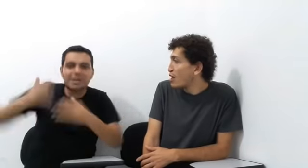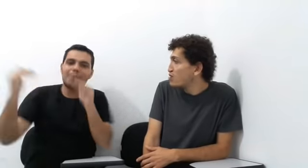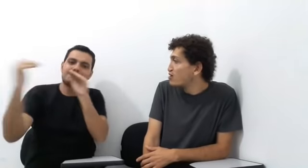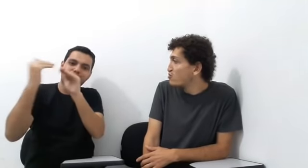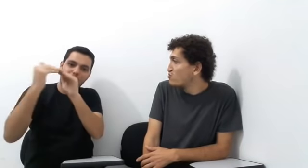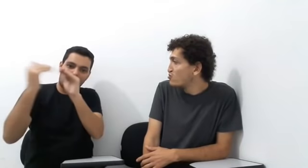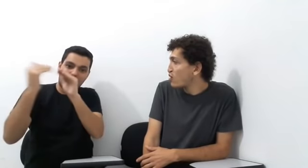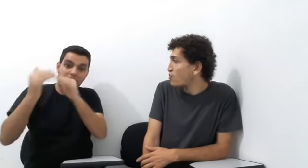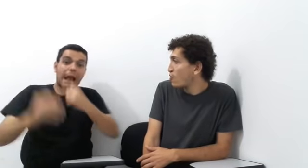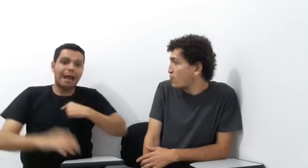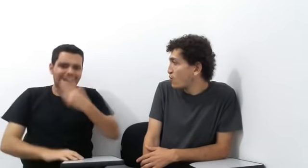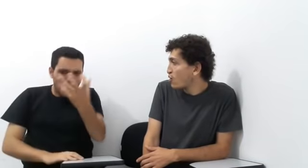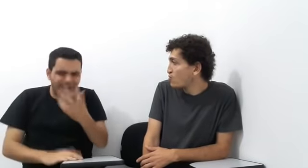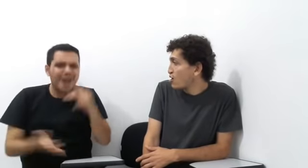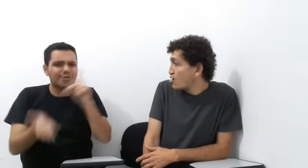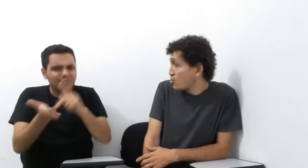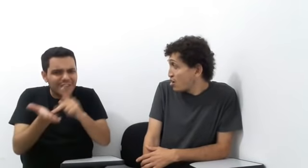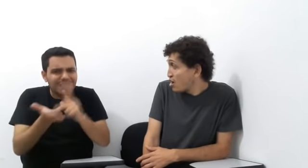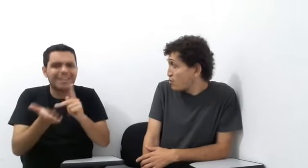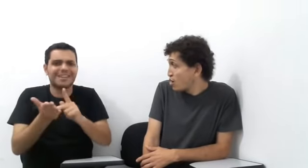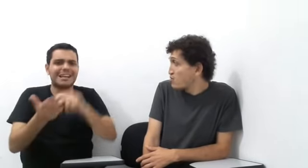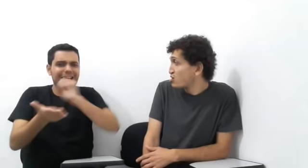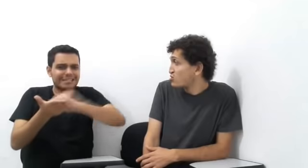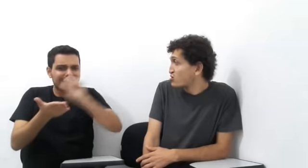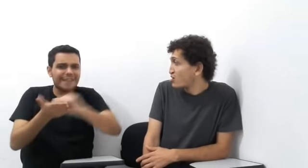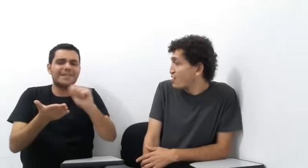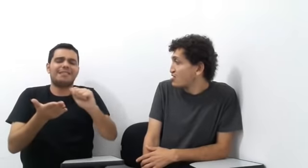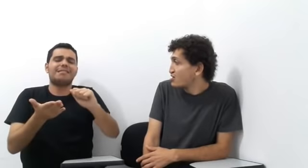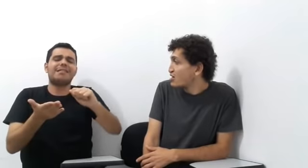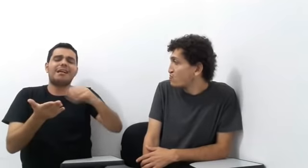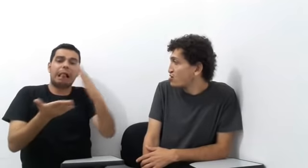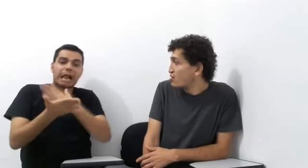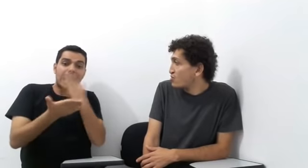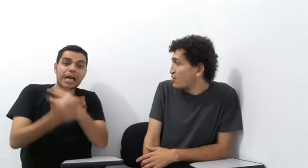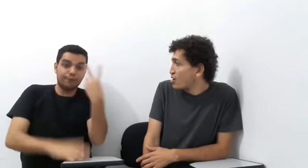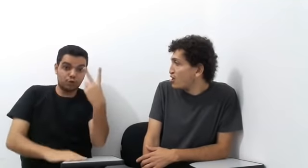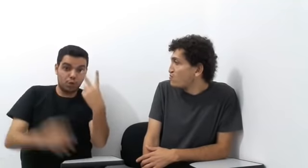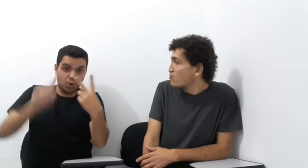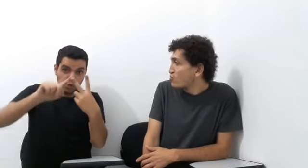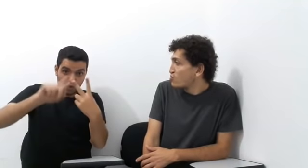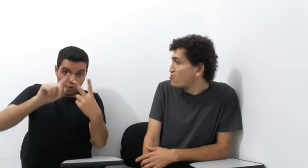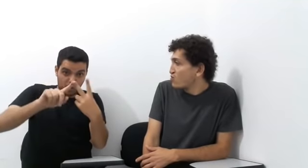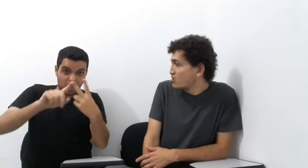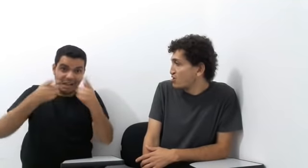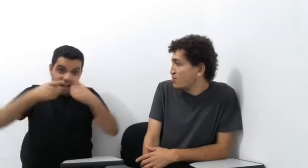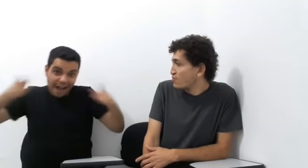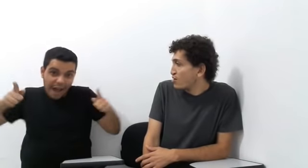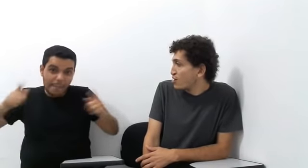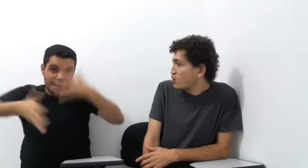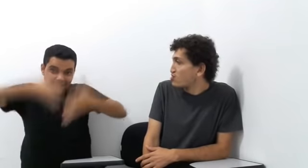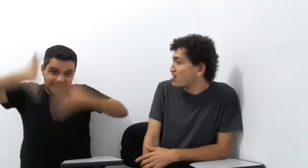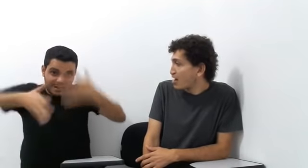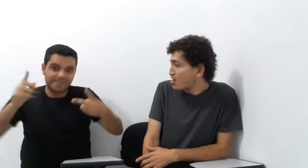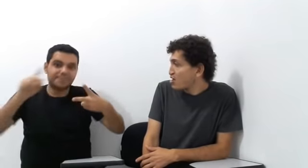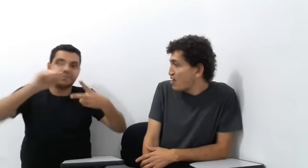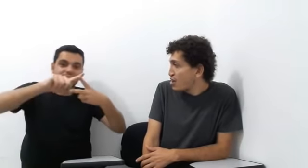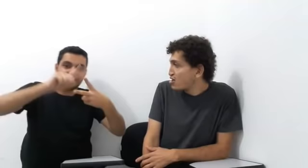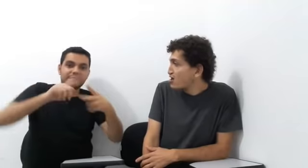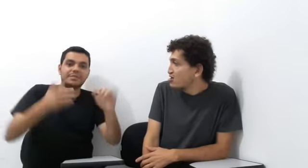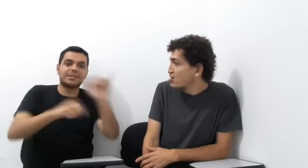Libra mesmo visual, concordo. Eu quero realmente escrever livro em 2, sobre gramática da Libra